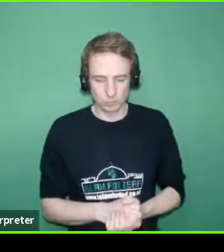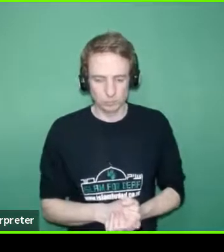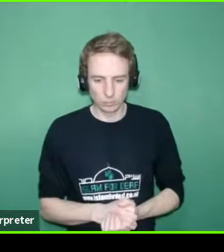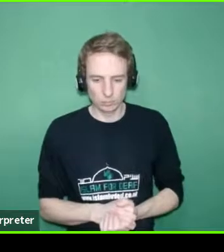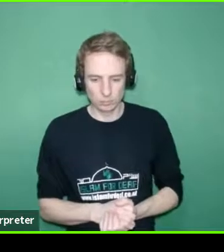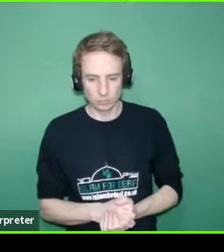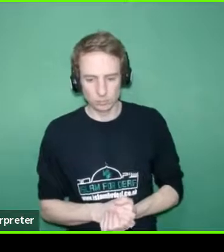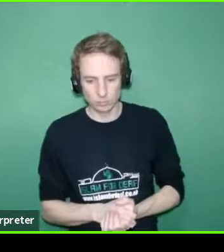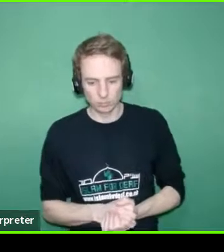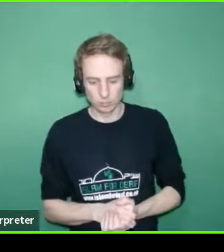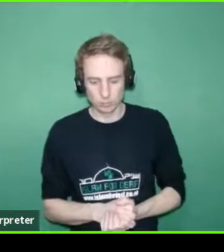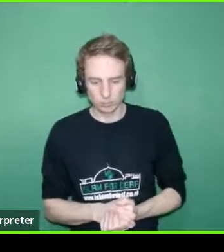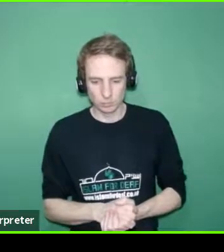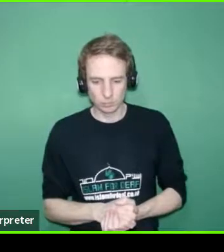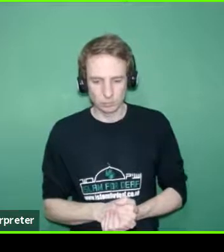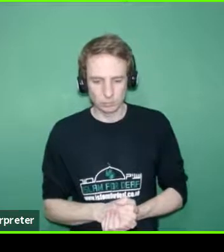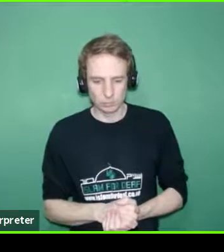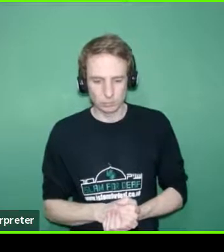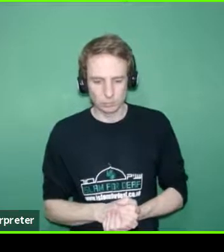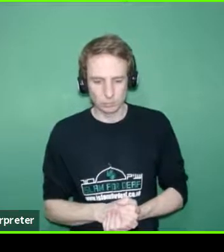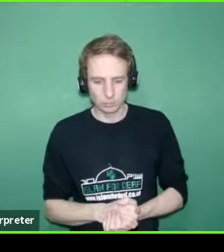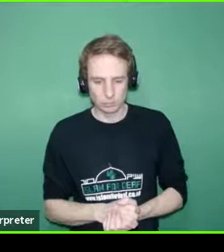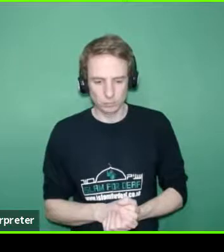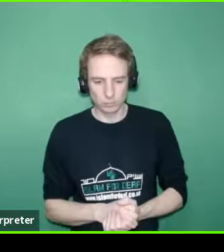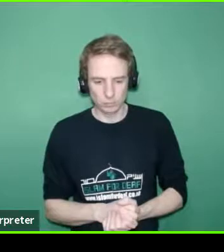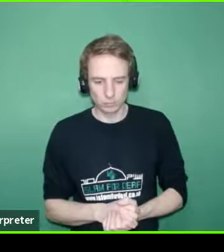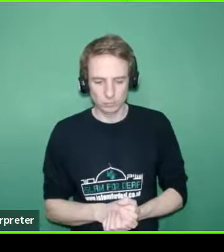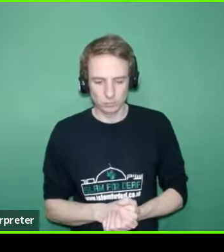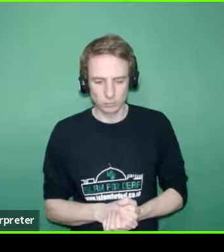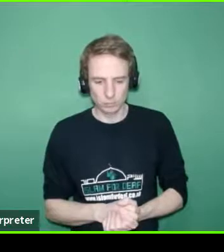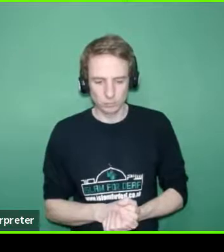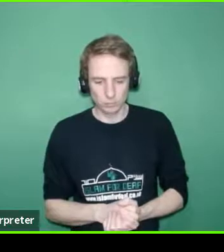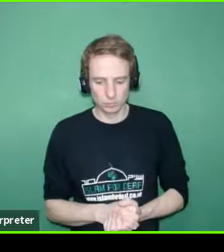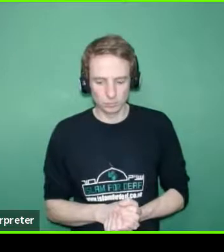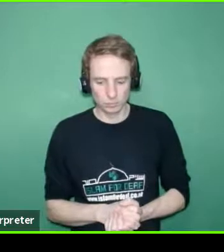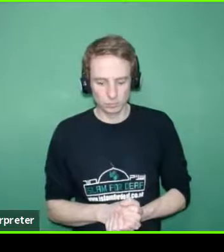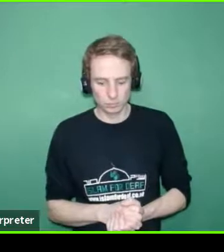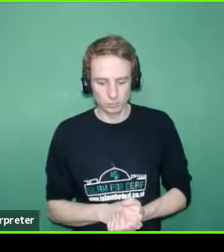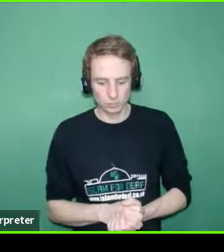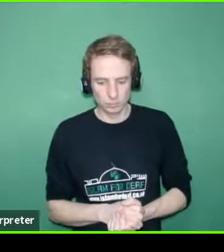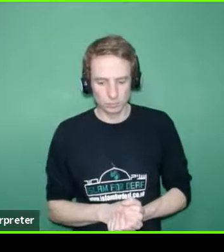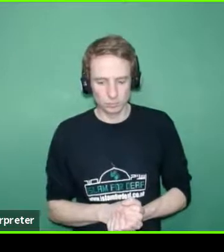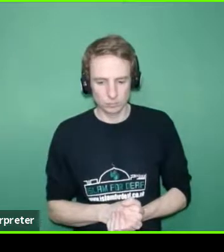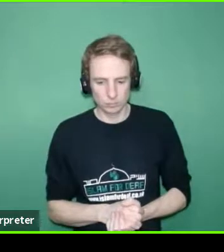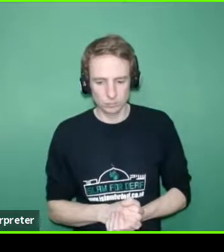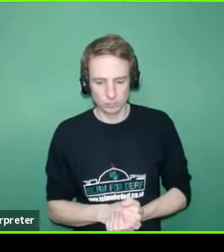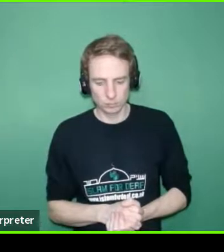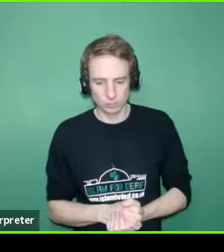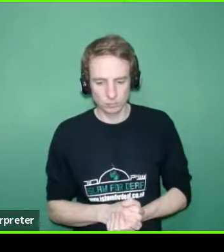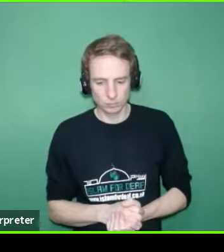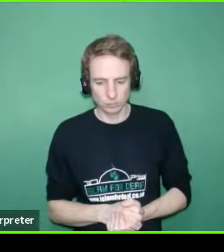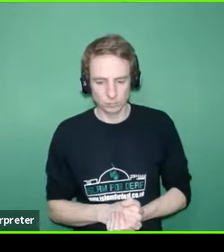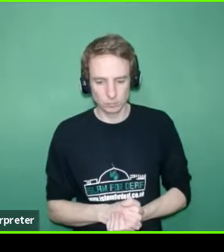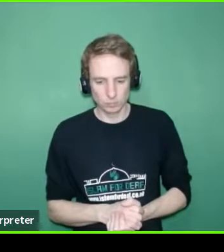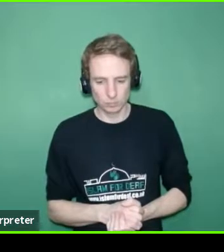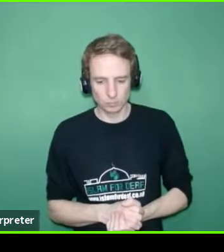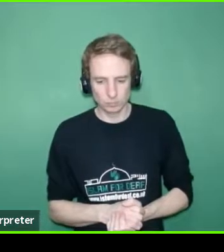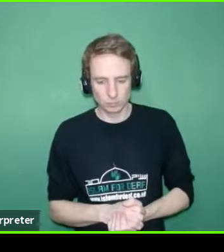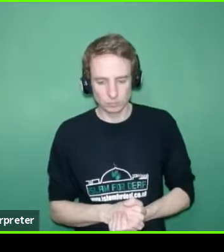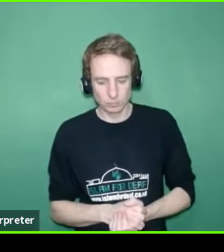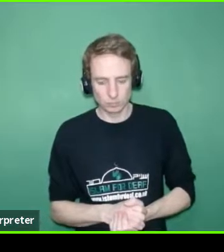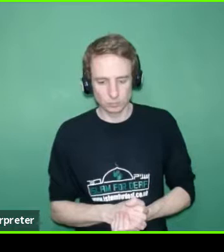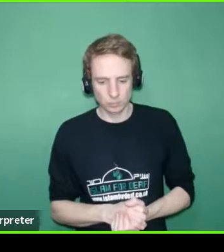وقال وبنبيك الذي أرسلت، يعني لا تغير، مع أن نبي ورسول في